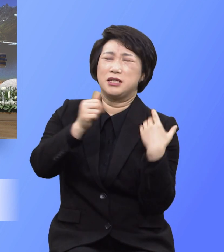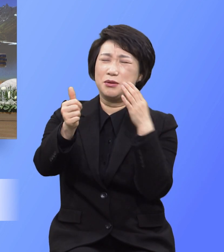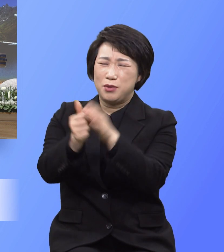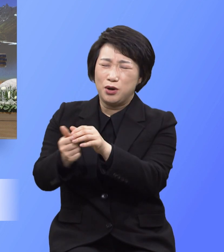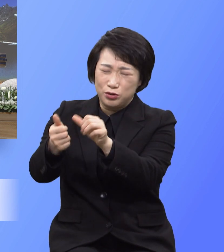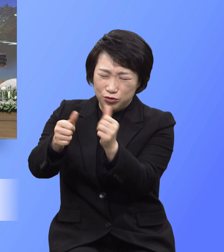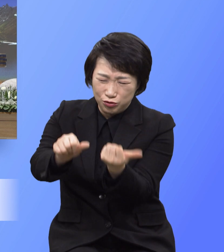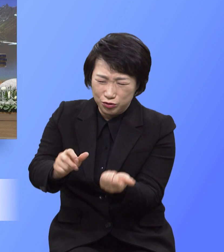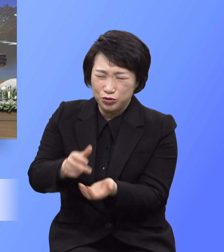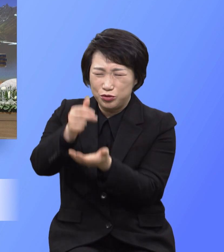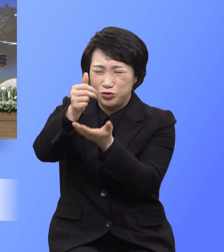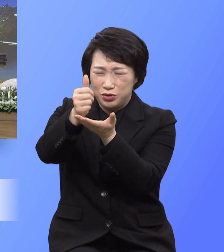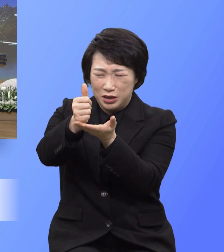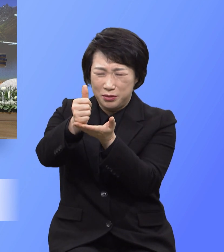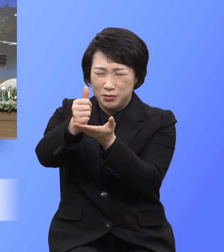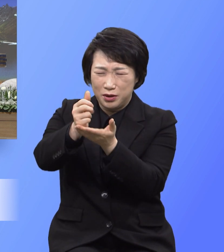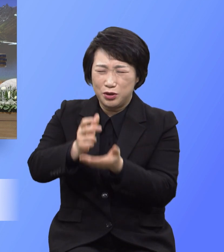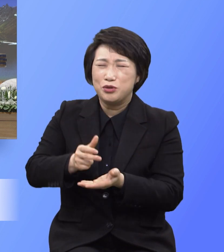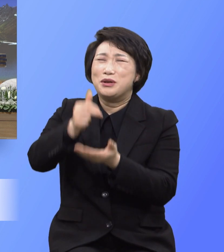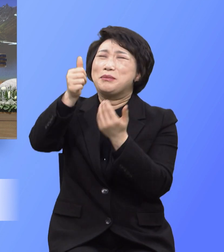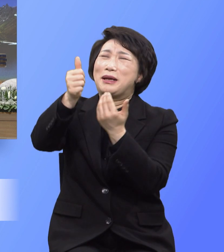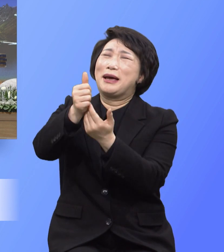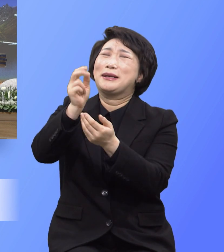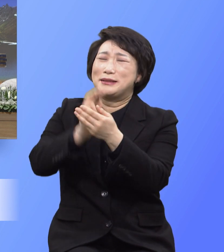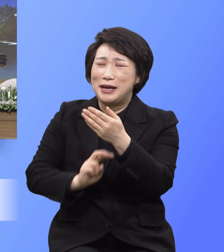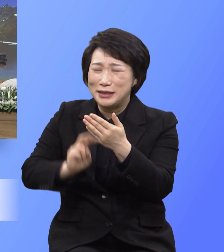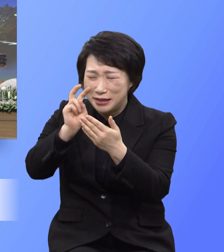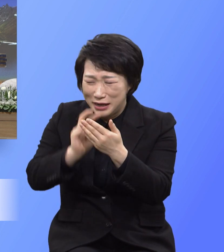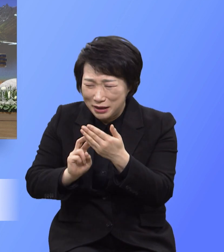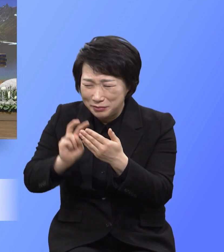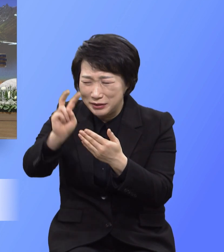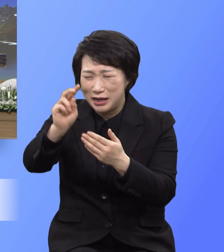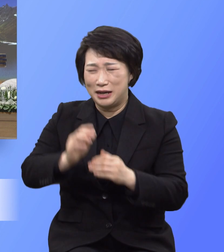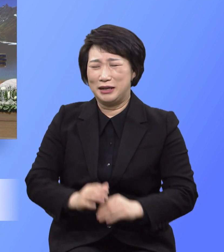주님, 주님을 찬양합니다.